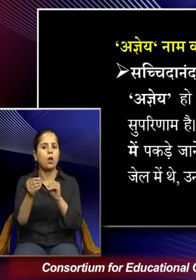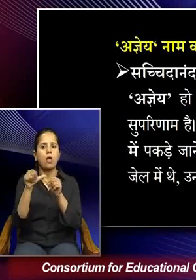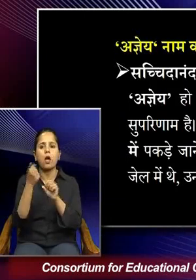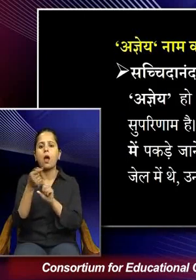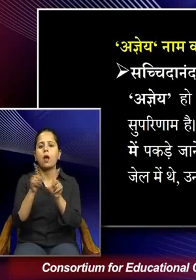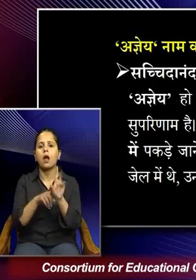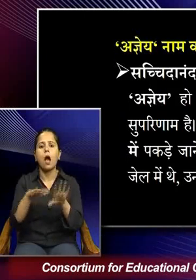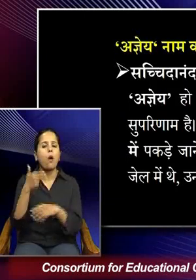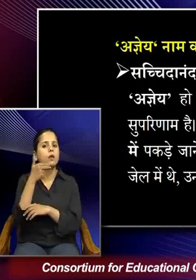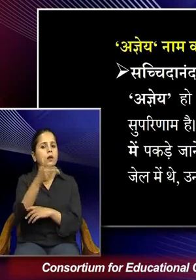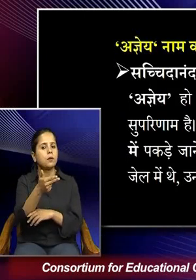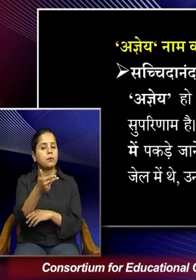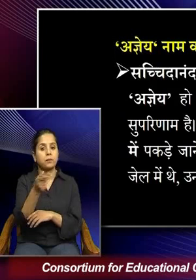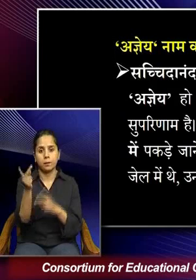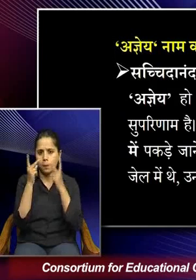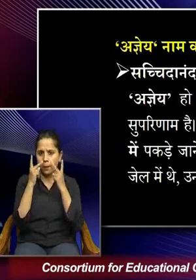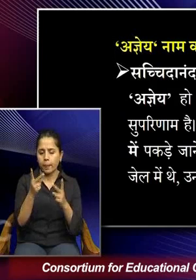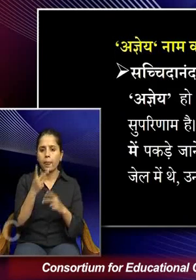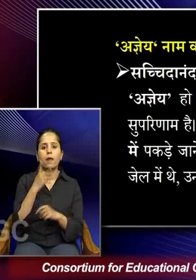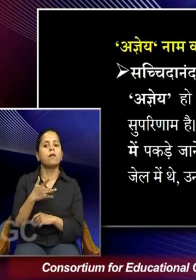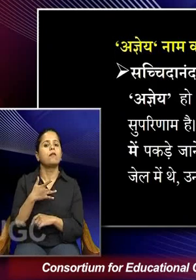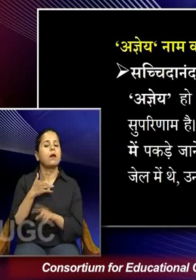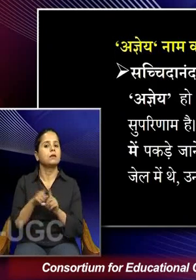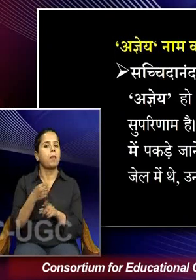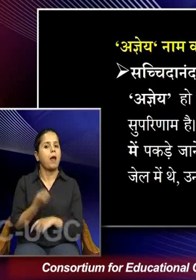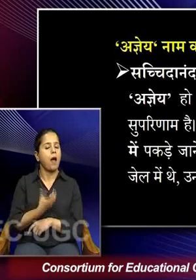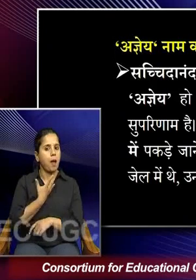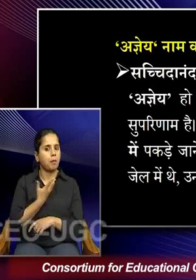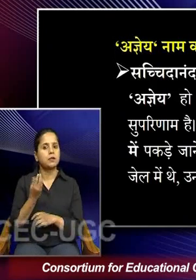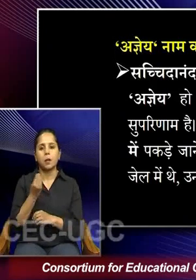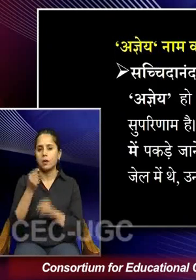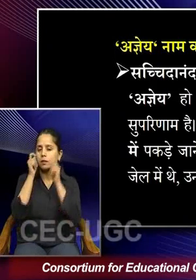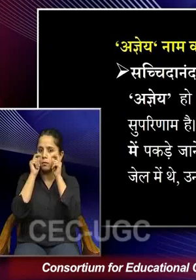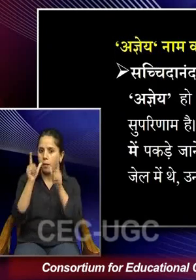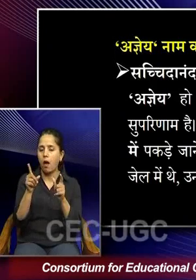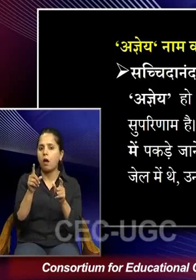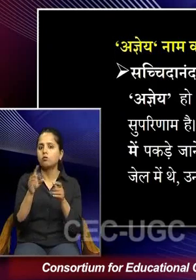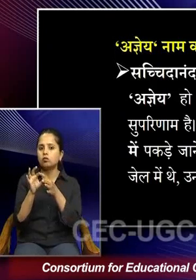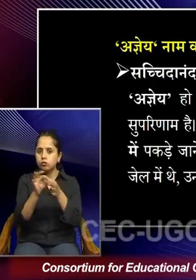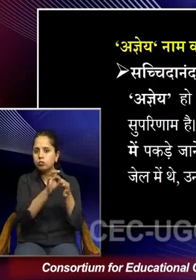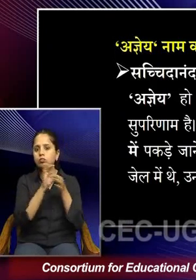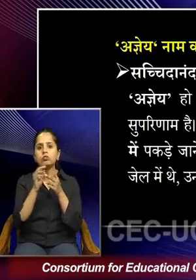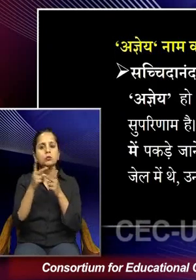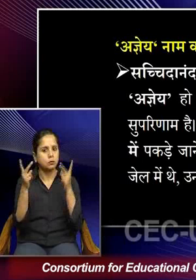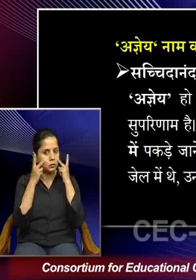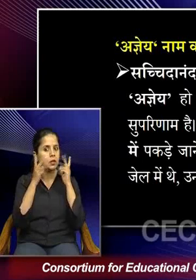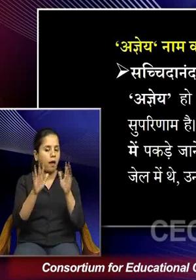हैं तो यह सुखद और आश्चर्यजनक संयुक्त का ही परिणाम है